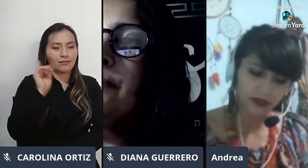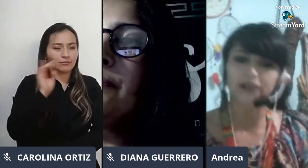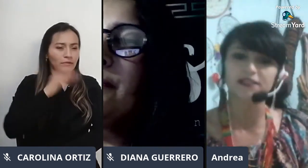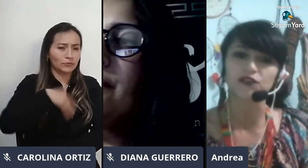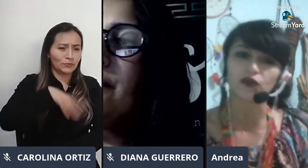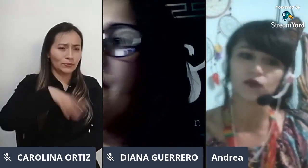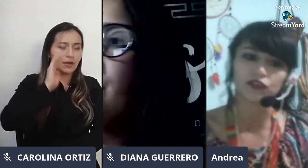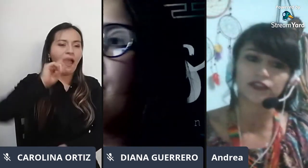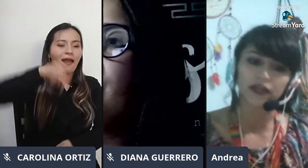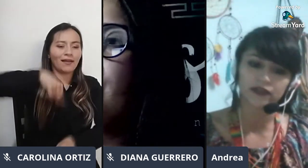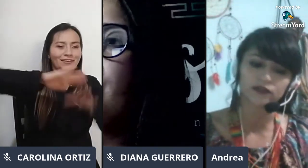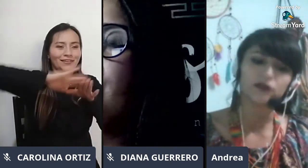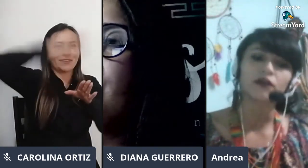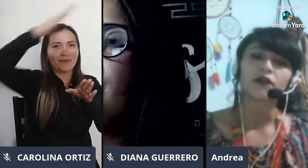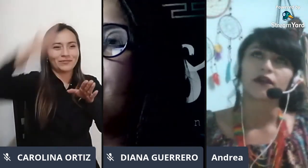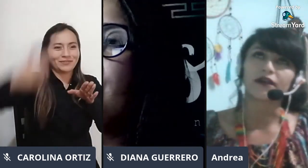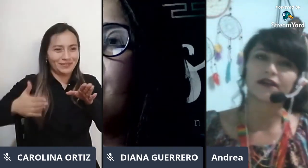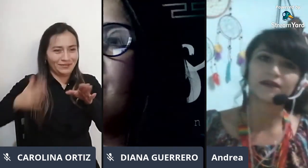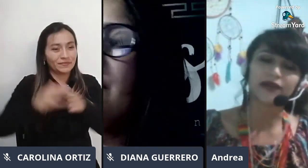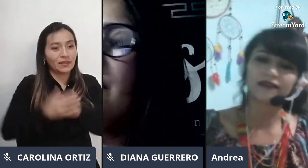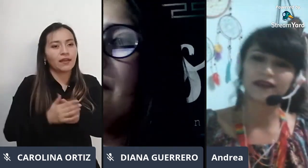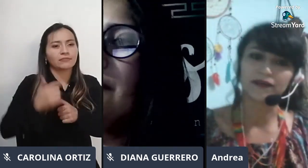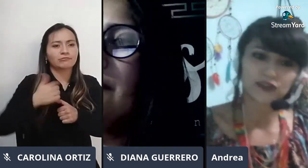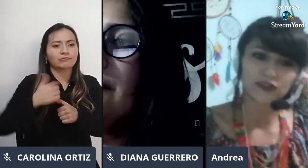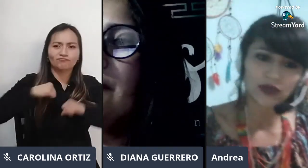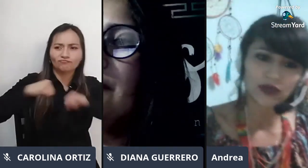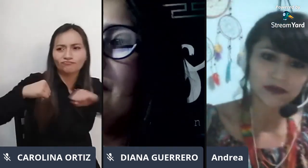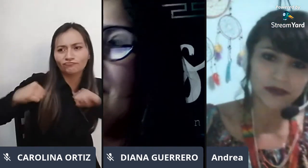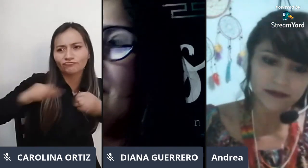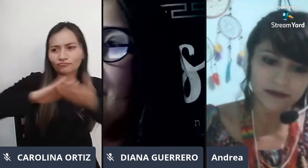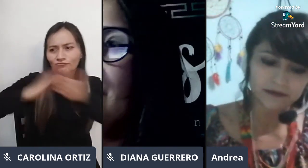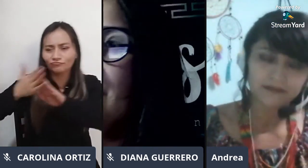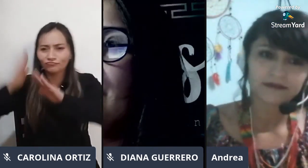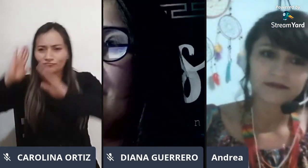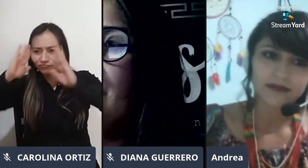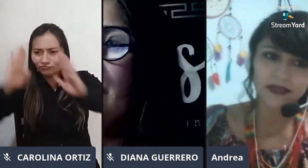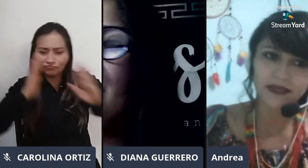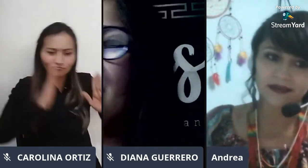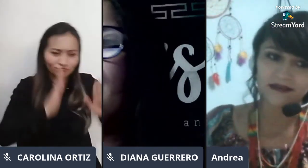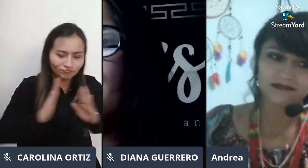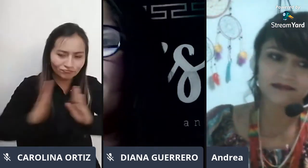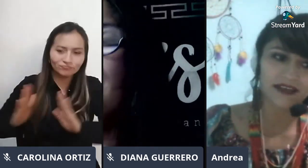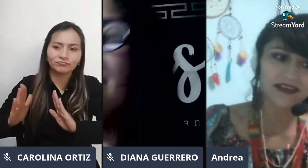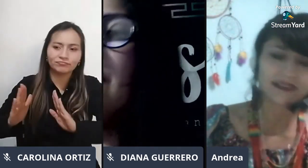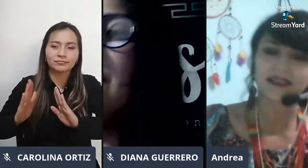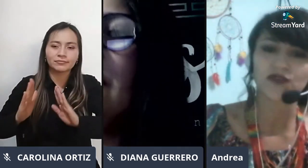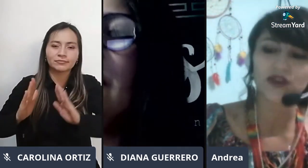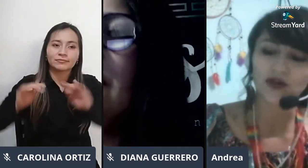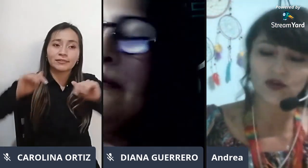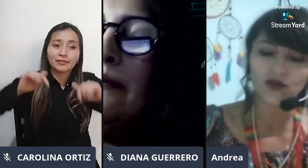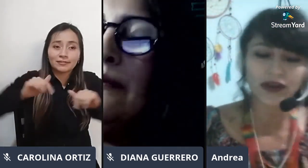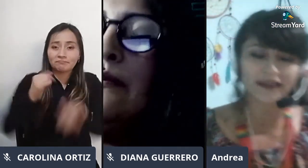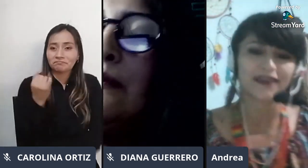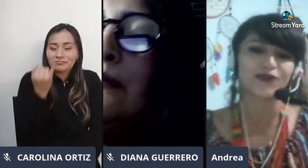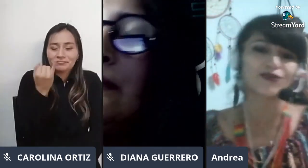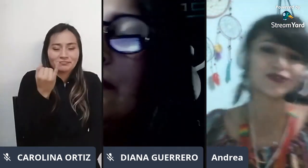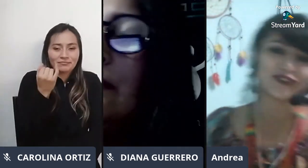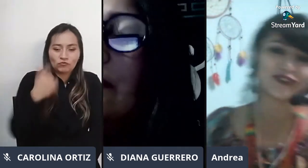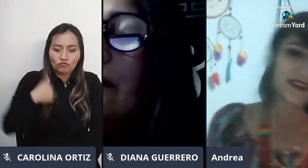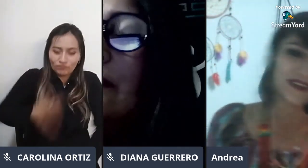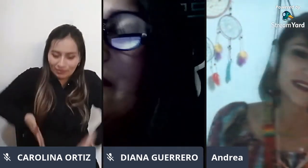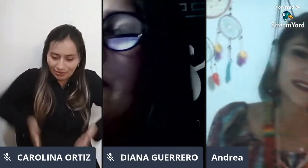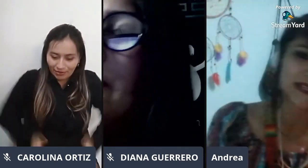comunitario prácticamente toda mi vida. Este es el único lugar que he conocido desde mi